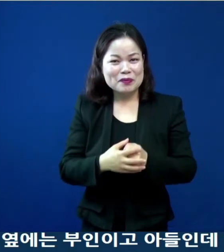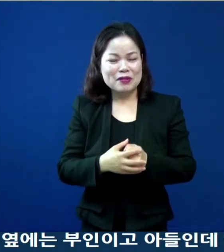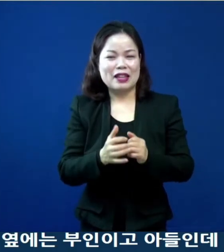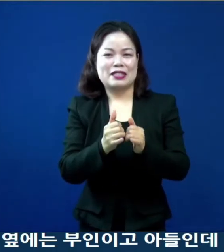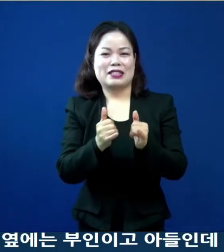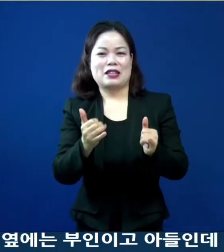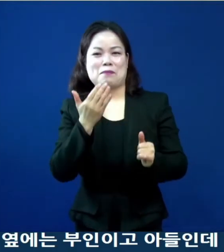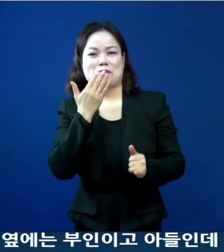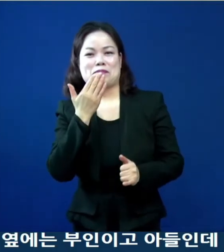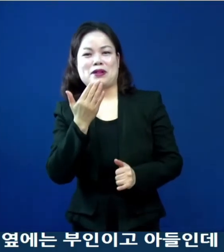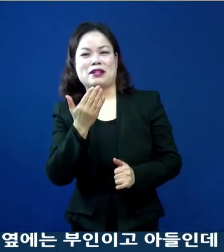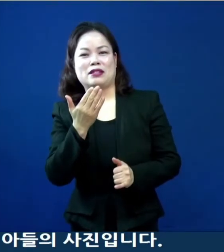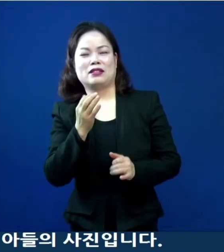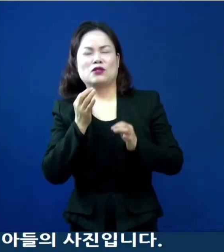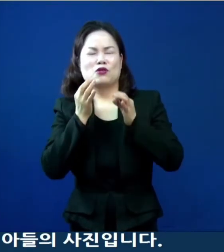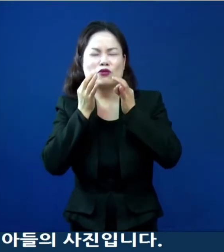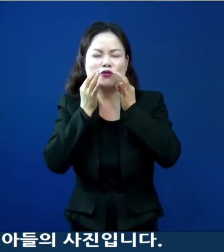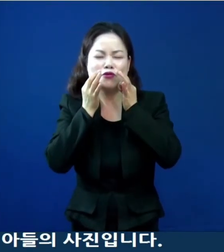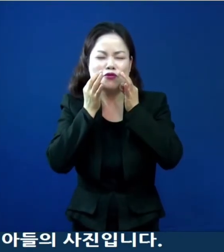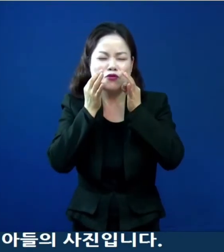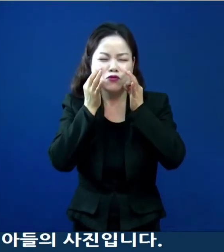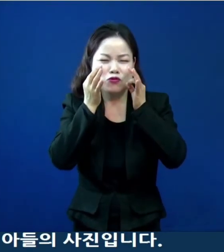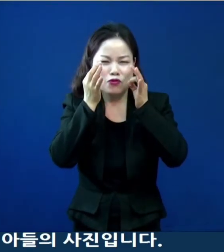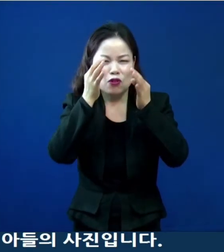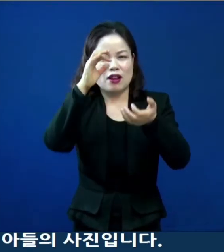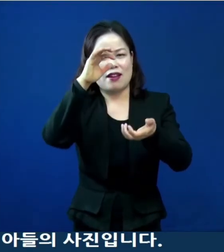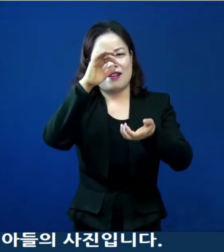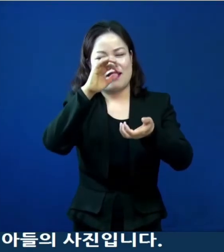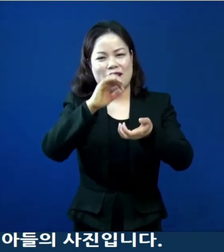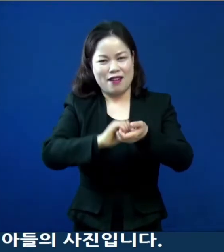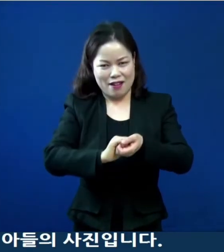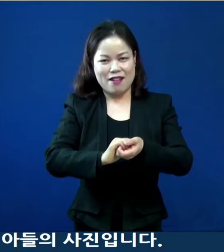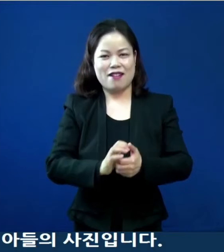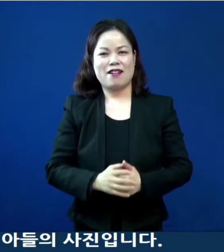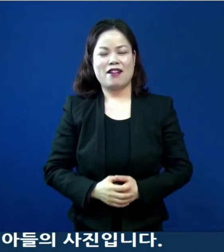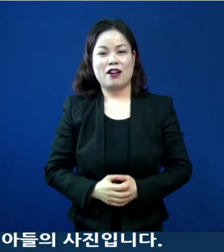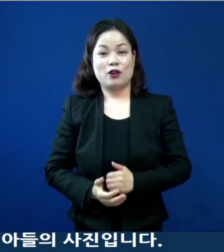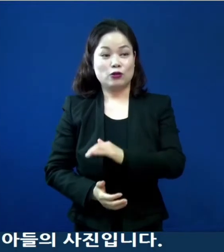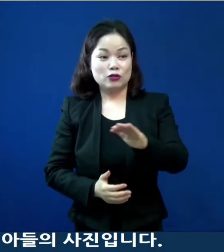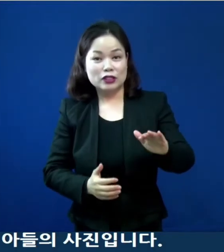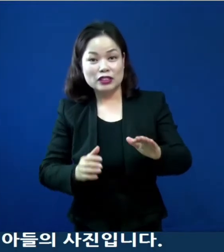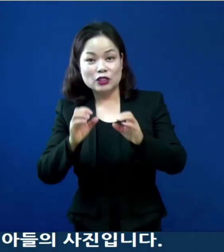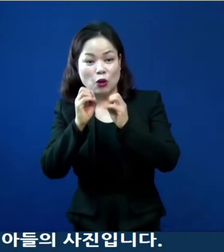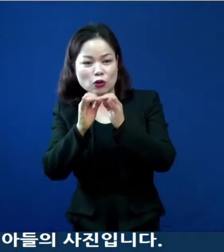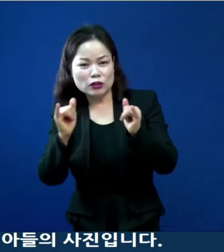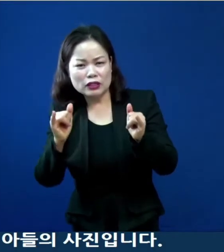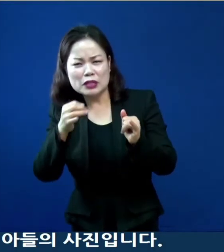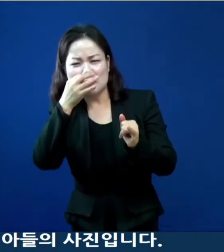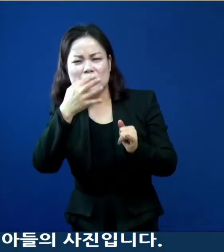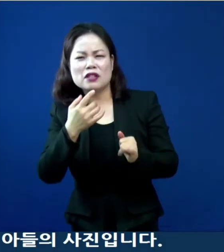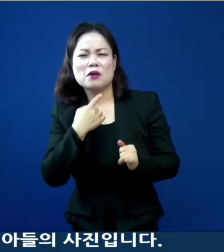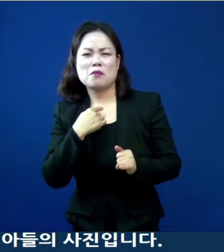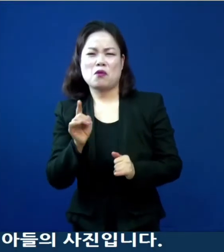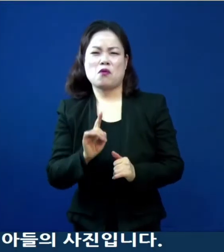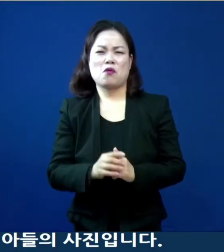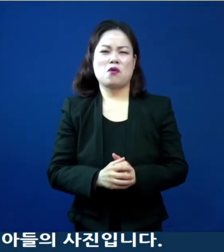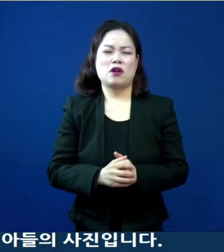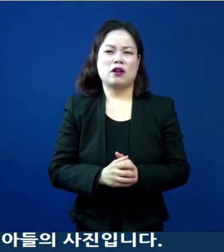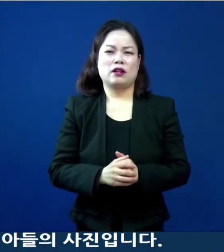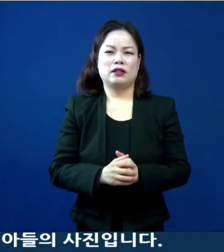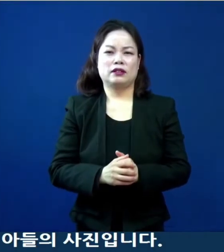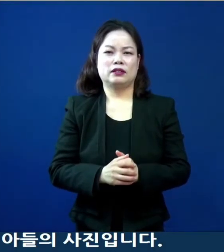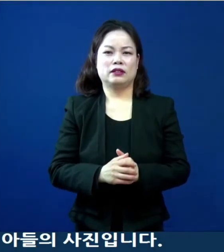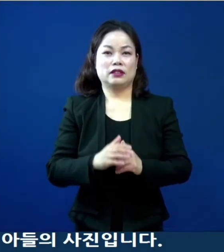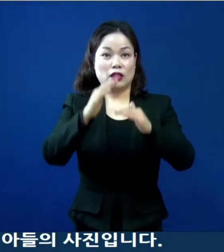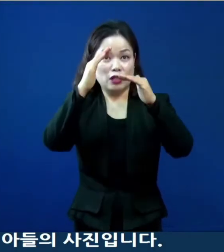인간이 할 수 있는 노력의 한계라고 보입니다. 우리나라에 왔던 선교사님들이 제일 힘들었던 것이 뭐냐,